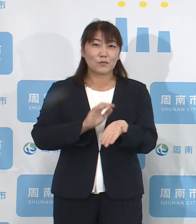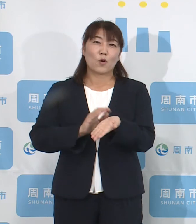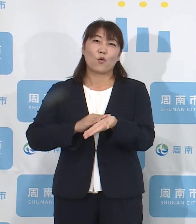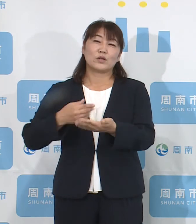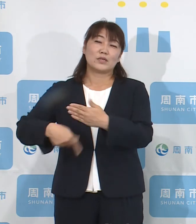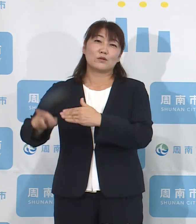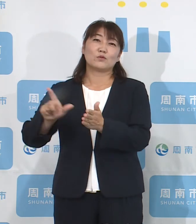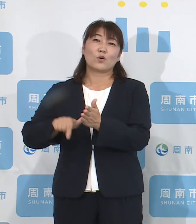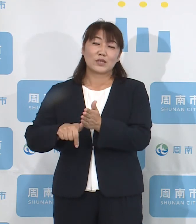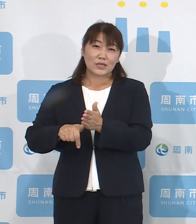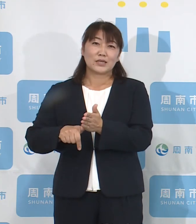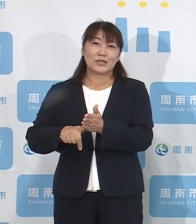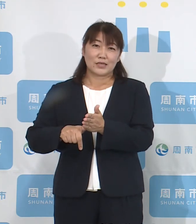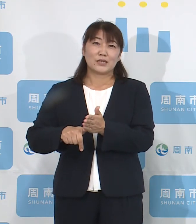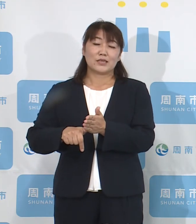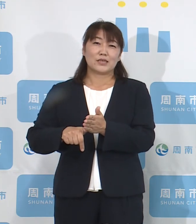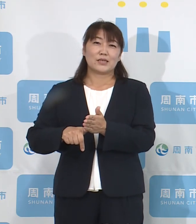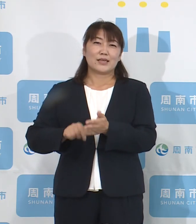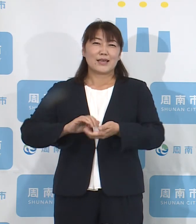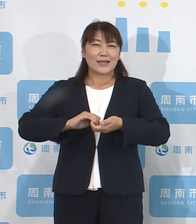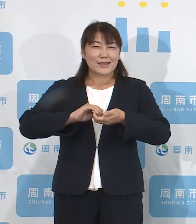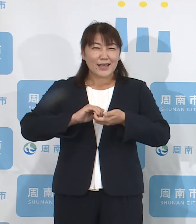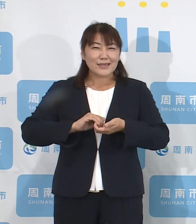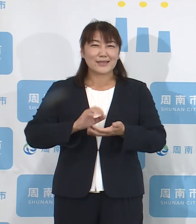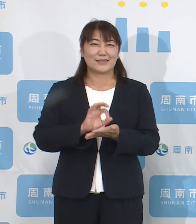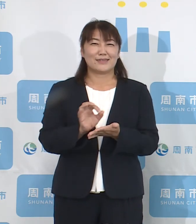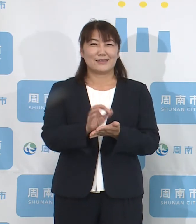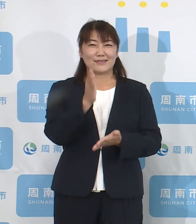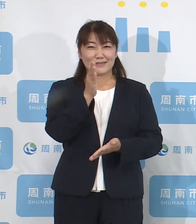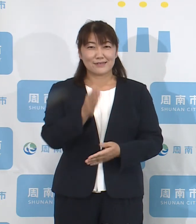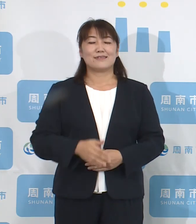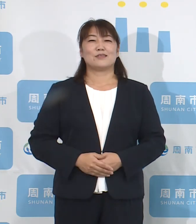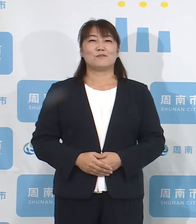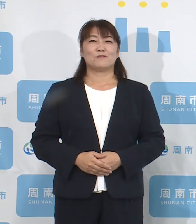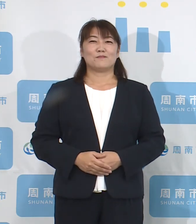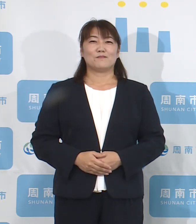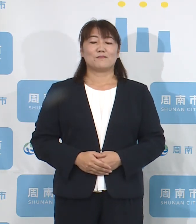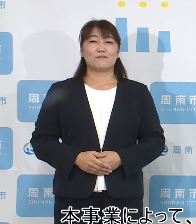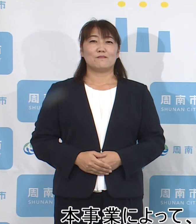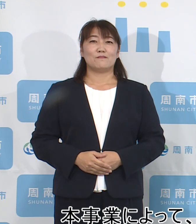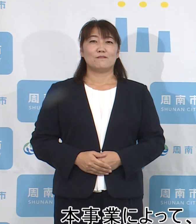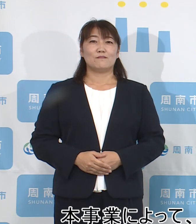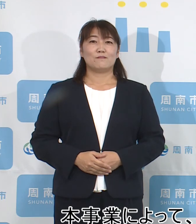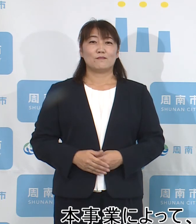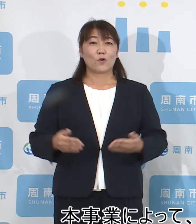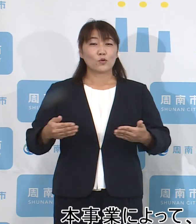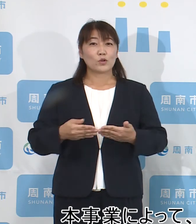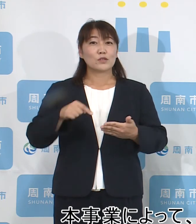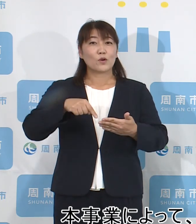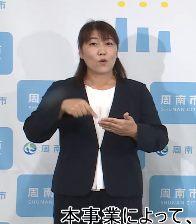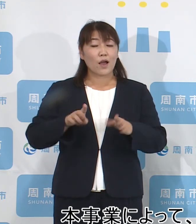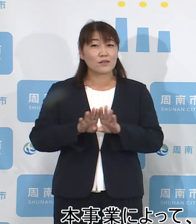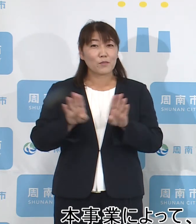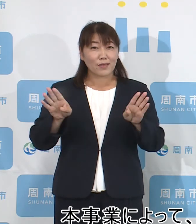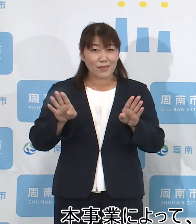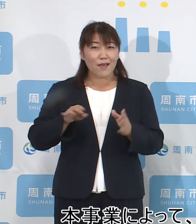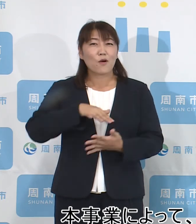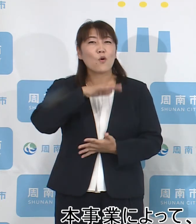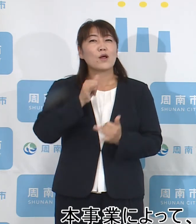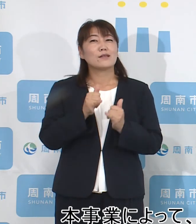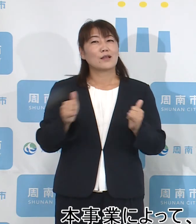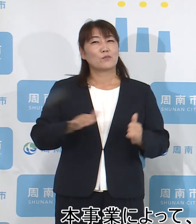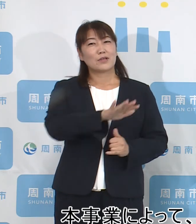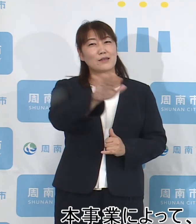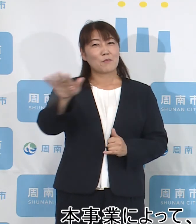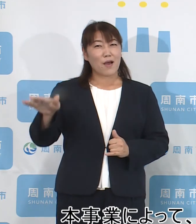などの移動の際にぜひご活用ください。本事業によって高齢者の皆様